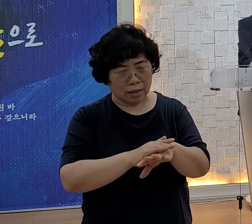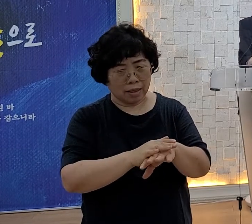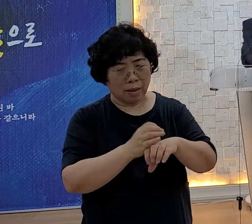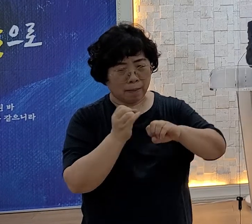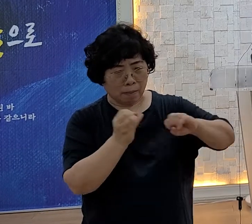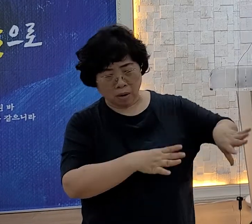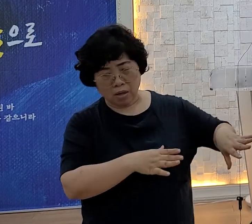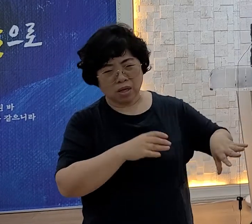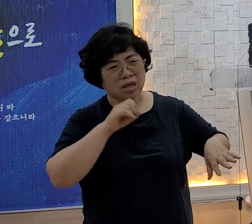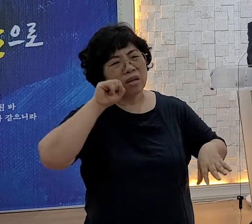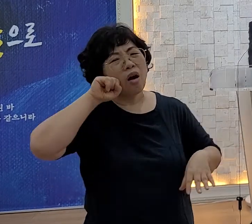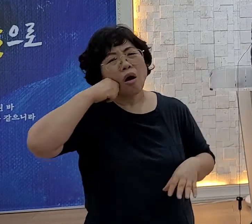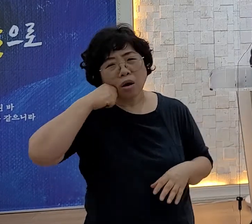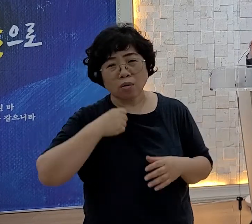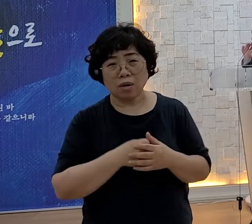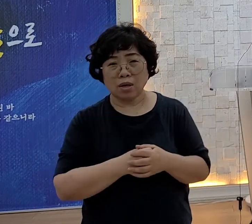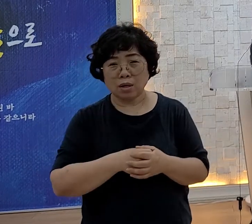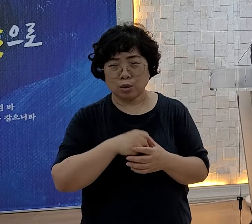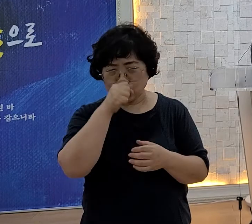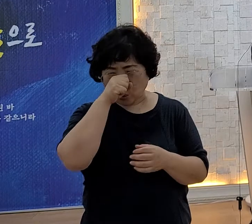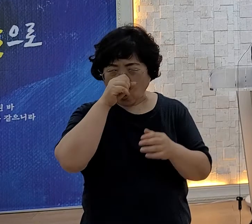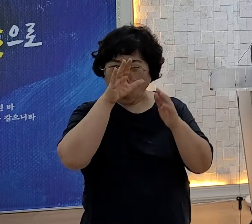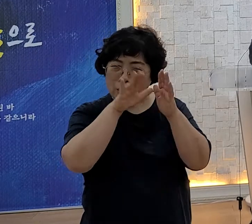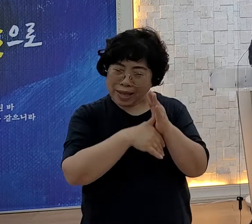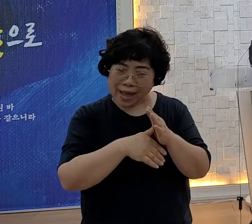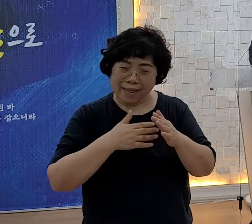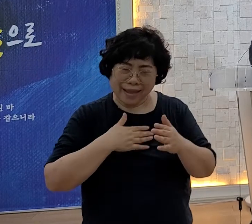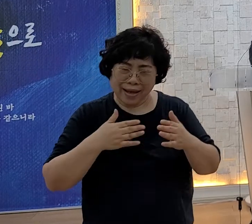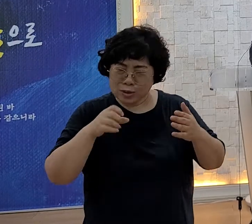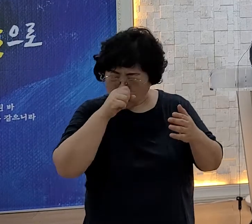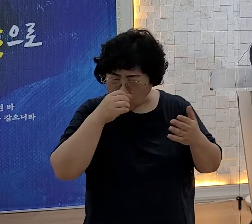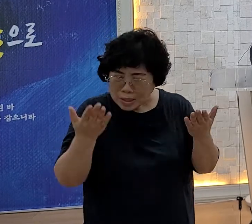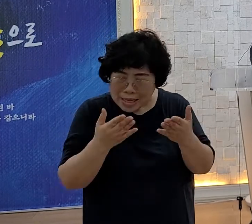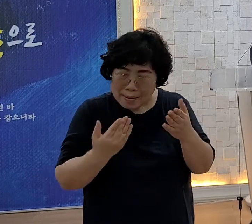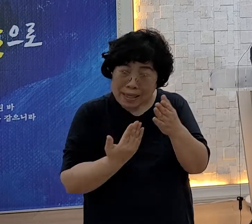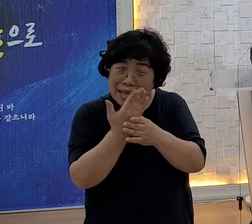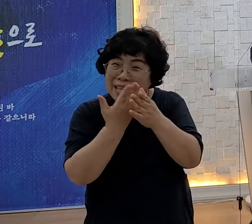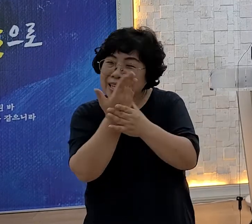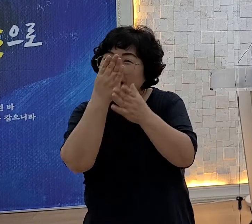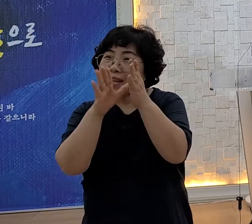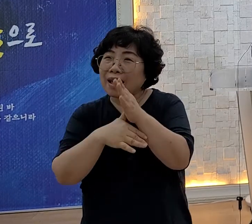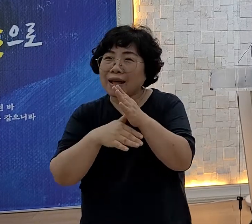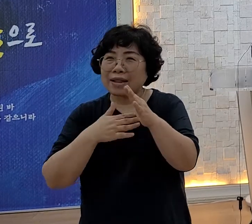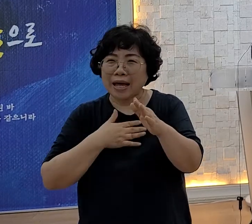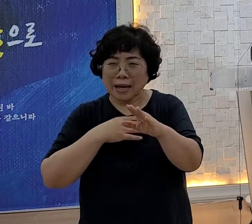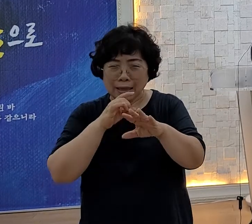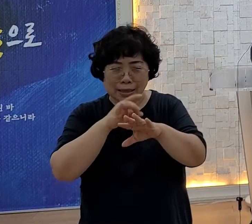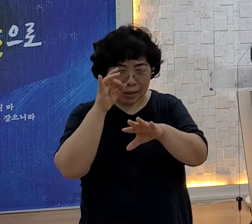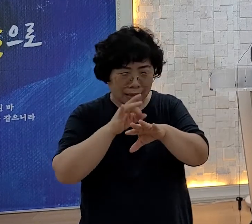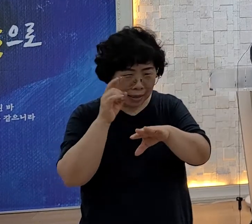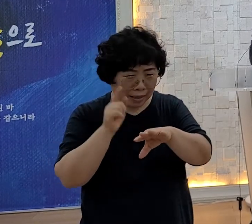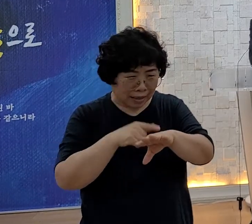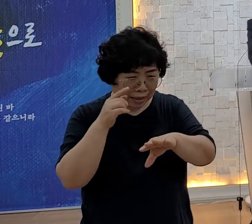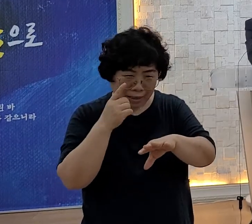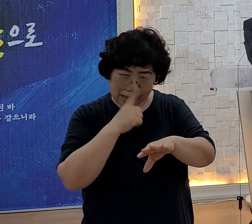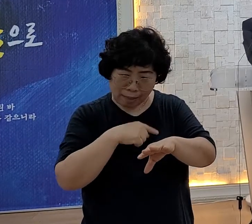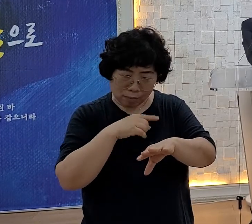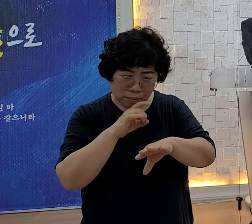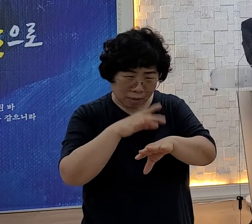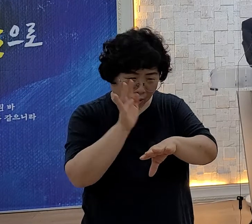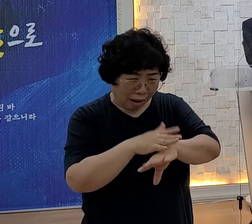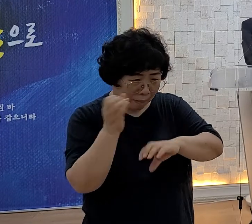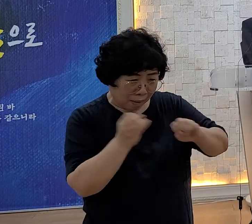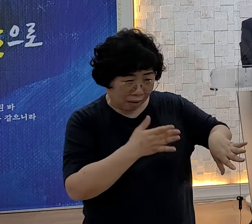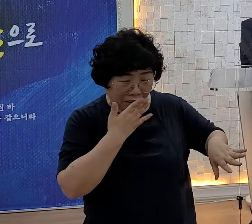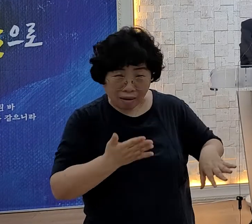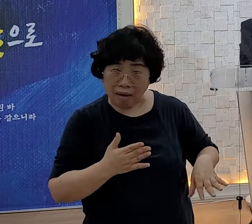좋을 때 이것들이 막 바뀌어가지고 막 좋아지면 좋겠지만 안 그렇더라고요. 우리의 이 죄성, 옛날에 예수 믿지